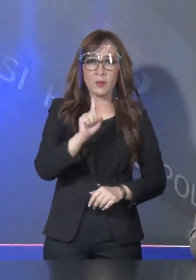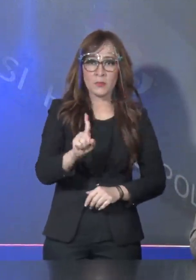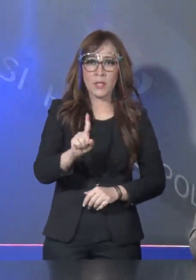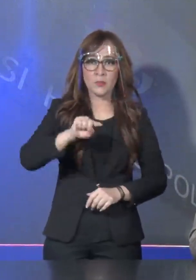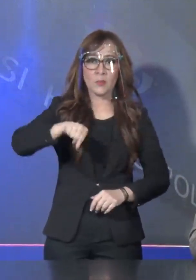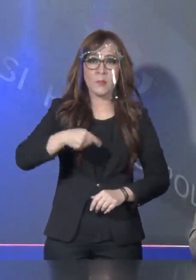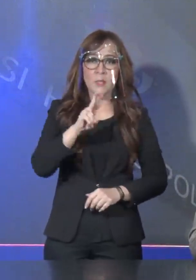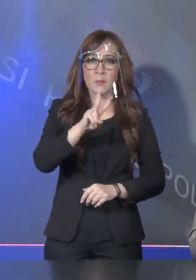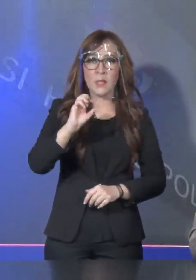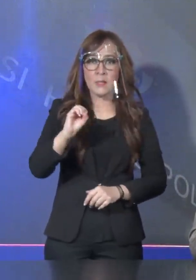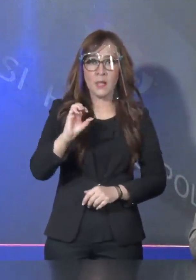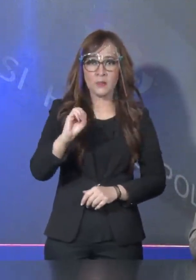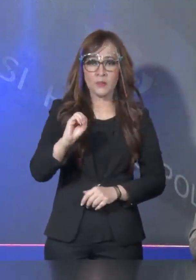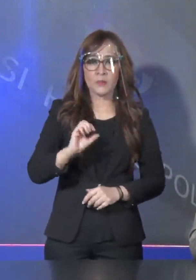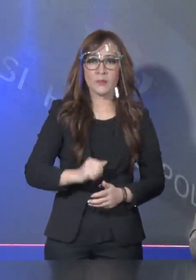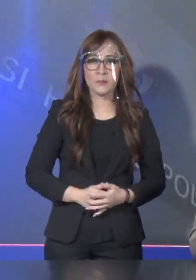51200.